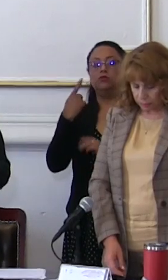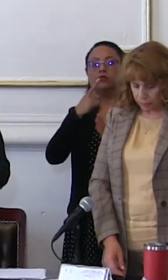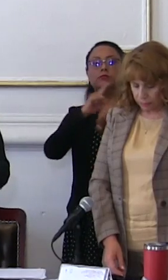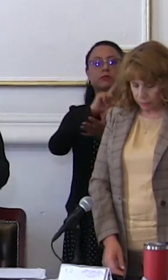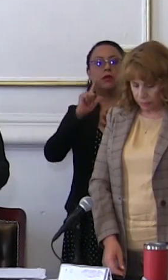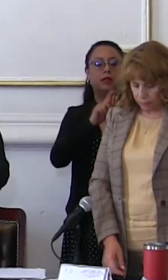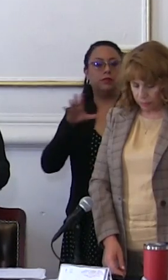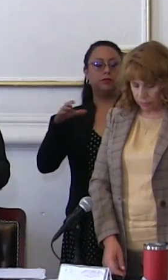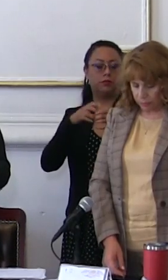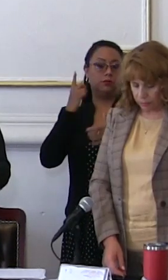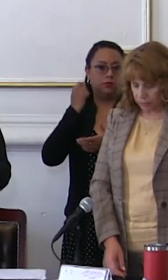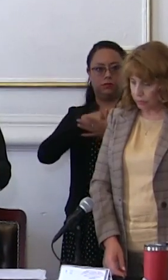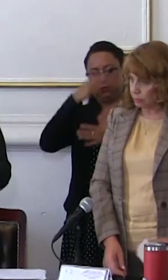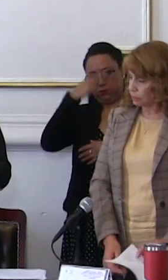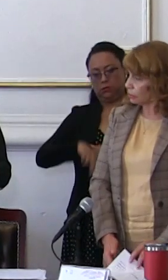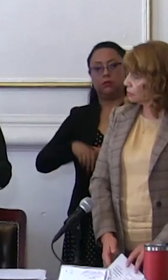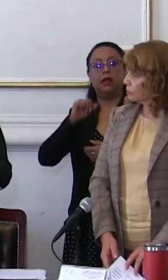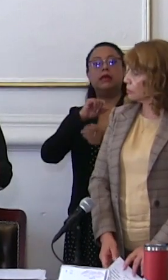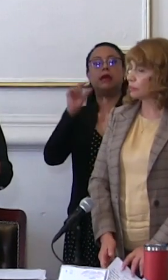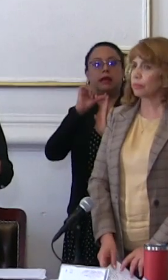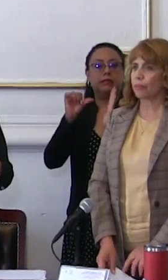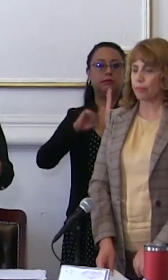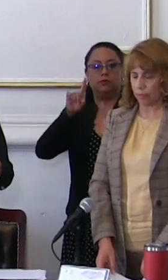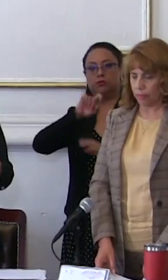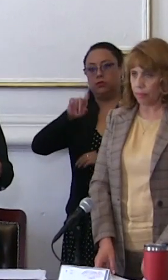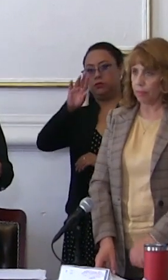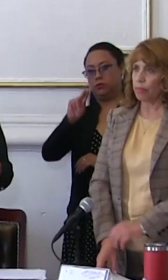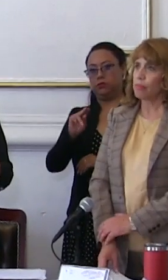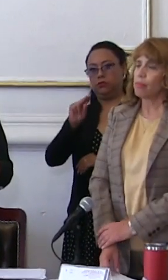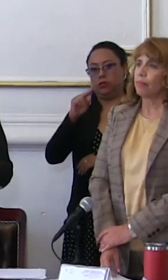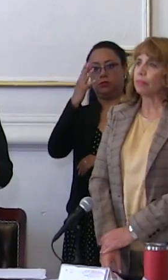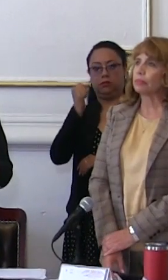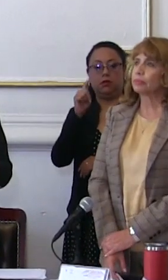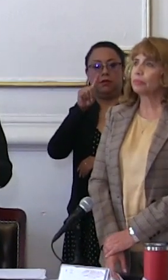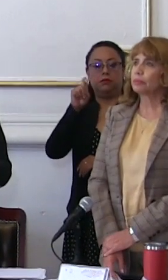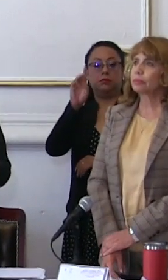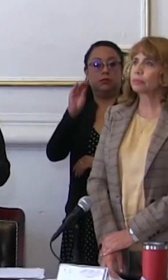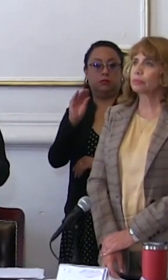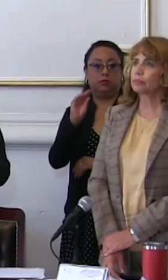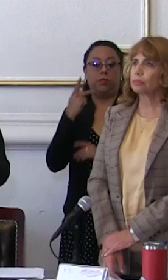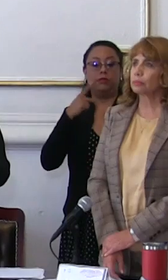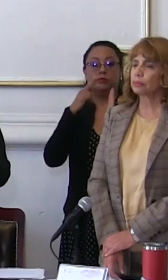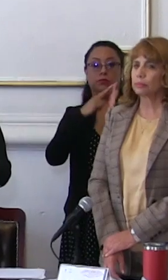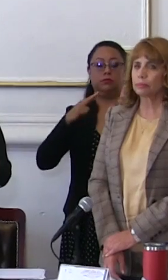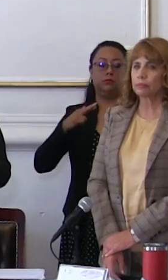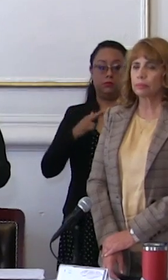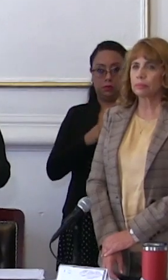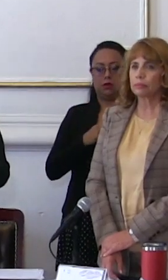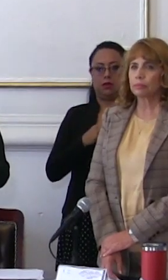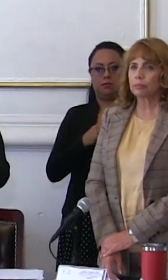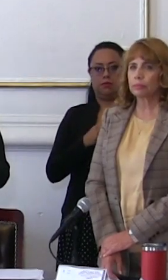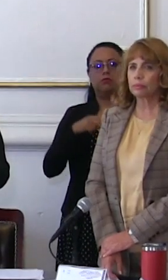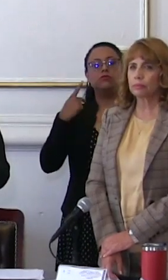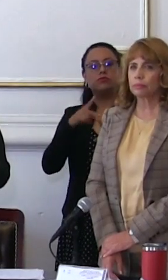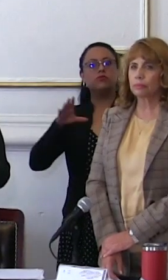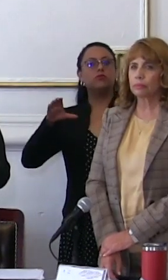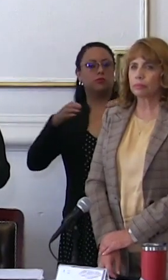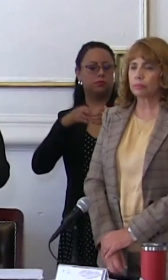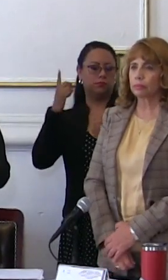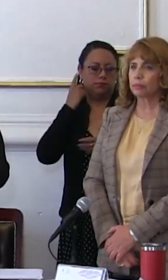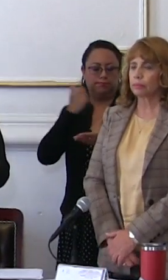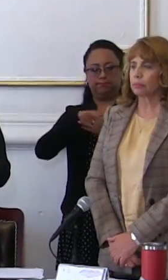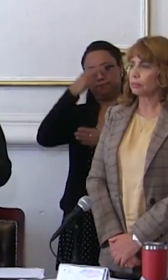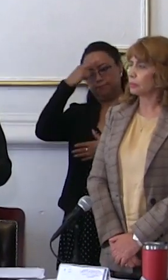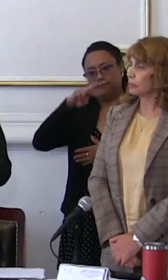la Ley Orgánica y 189 y 190 del reglamento a ambos del Congreso de la Ciudad